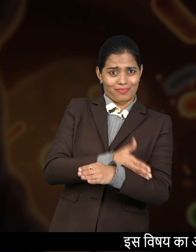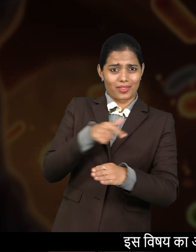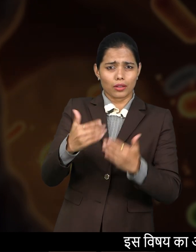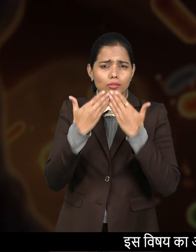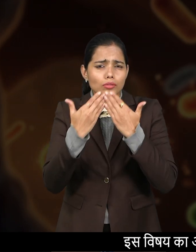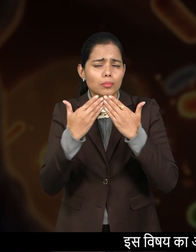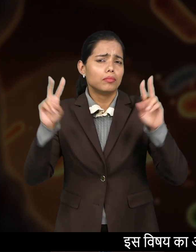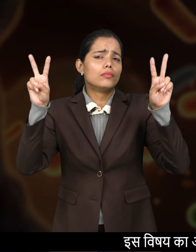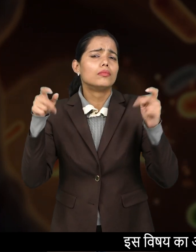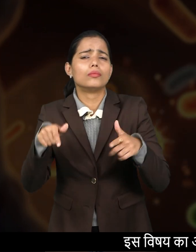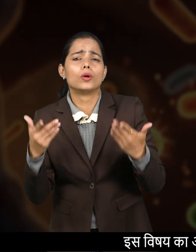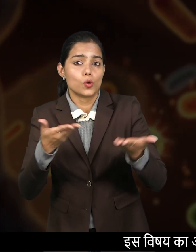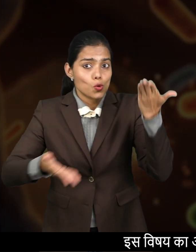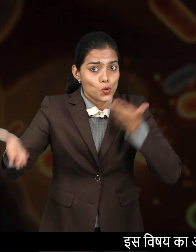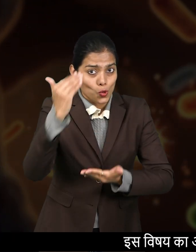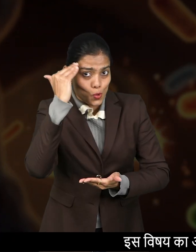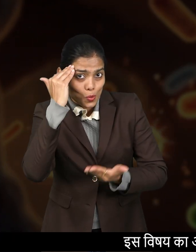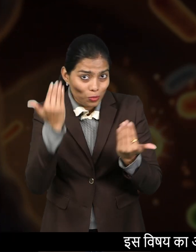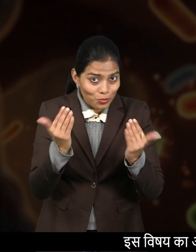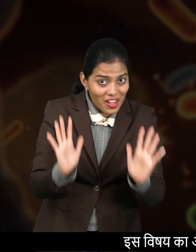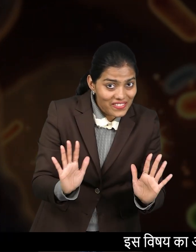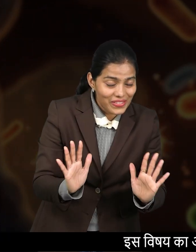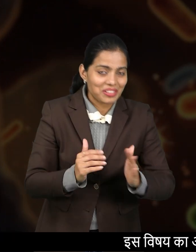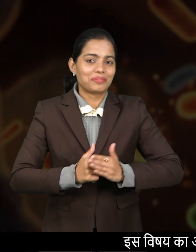इस विषय का अध्ययन करने के पश्चात आप जान सकेंगे